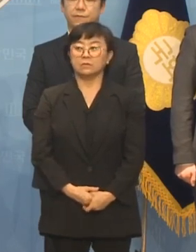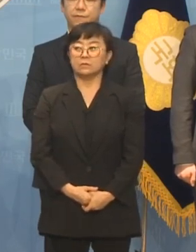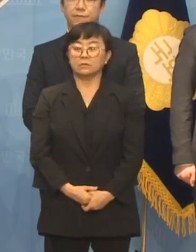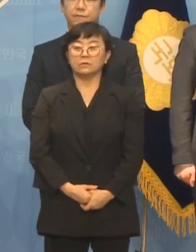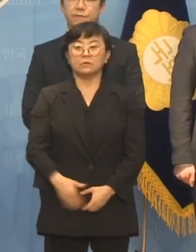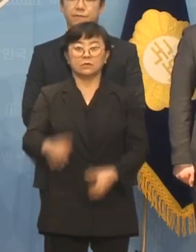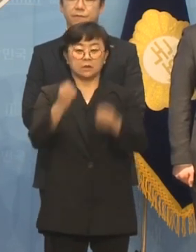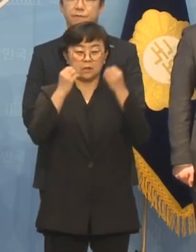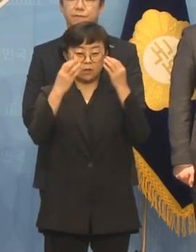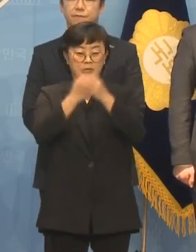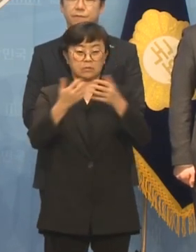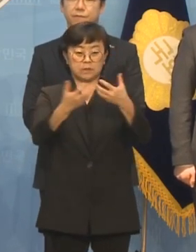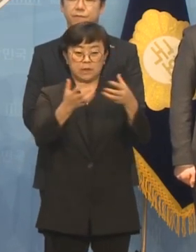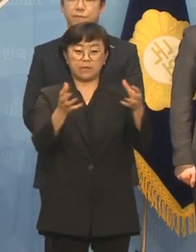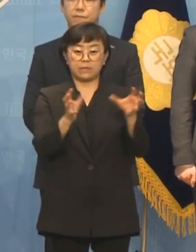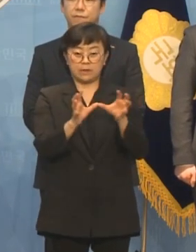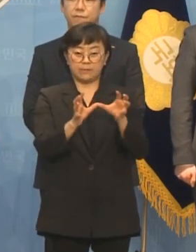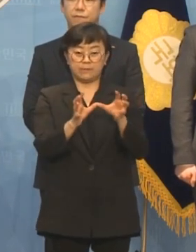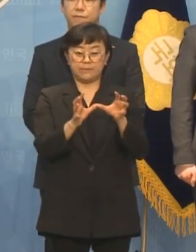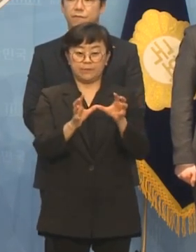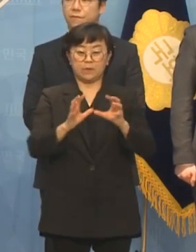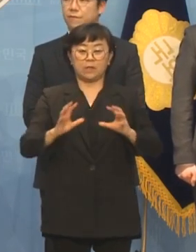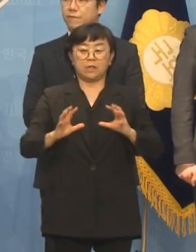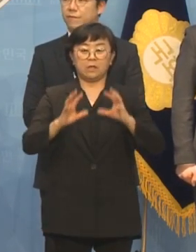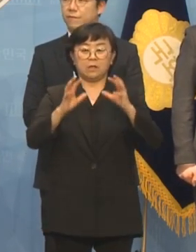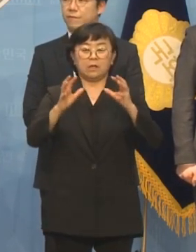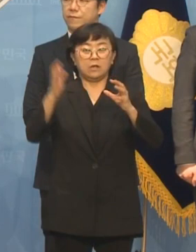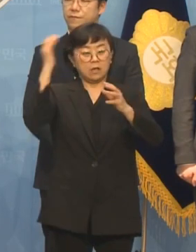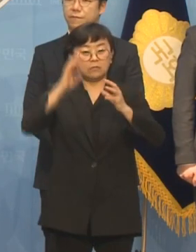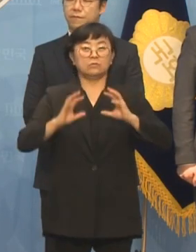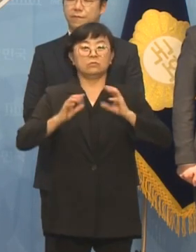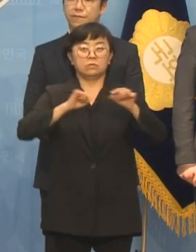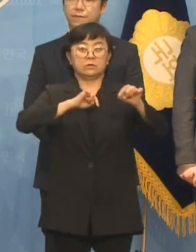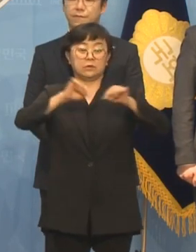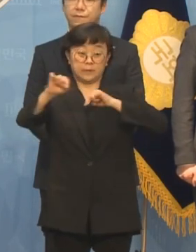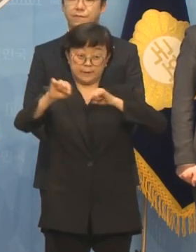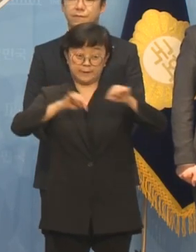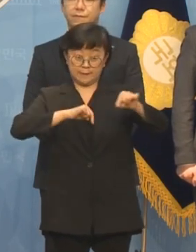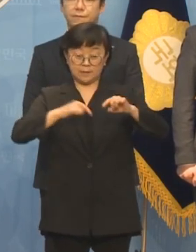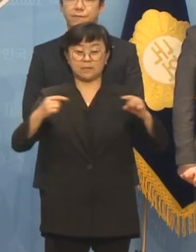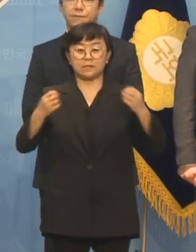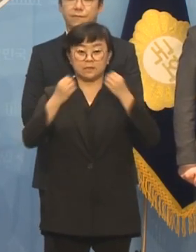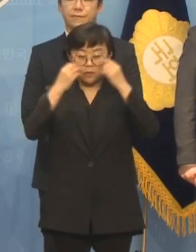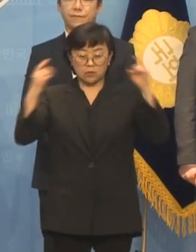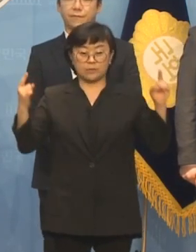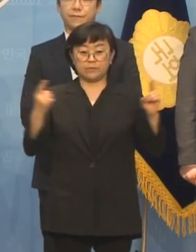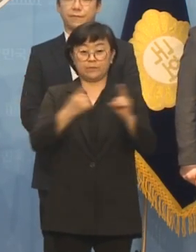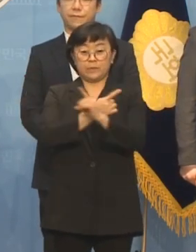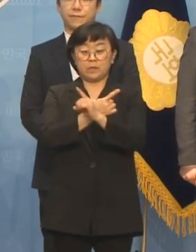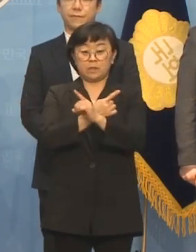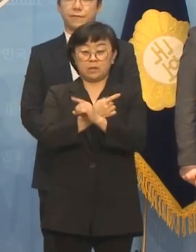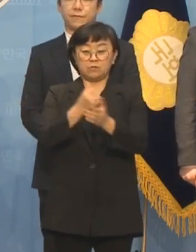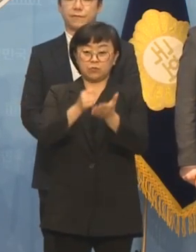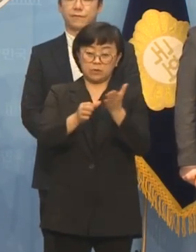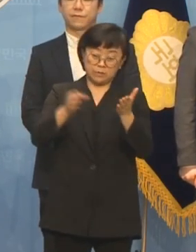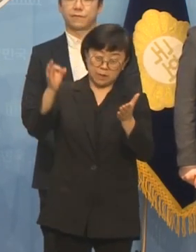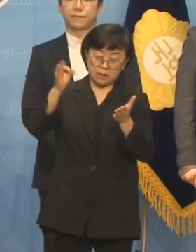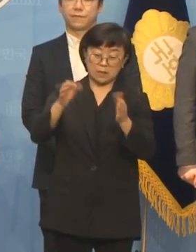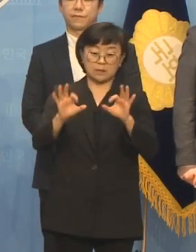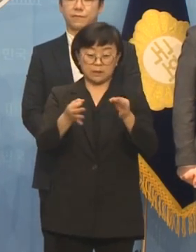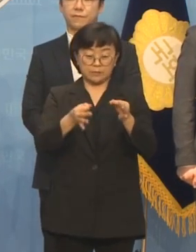우리 개혁연합신당은 대한민국 정치의 판을 새롭게 바꾸려 합니다. 고물가 고금리